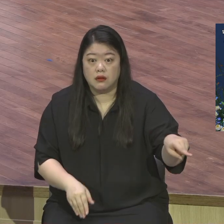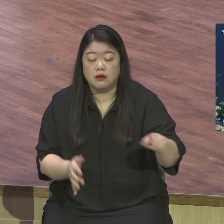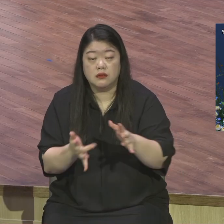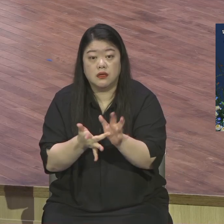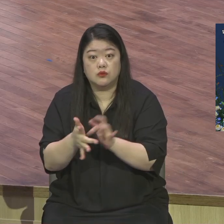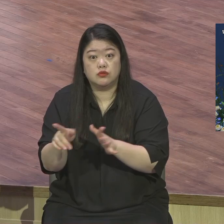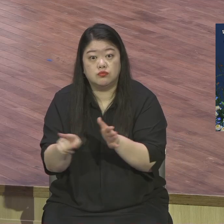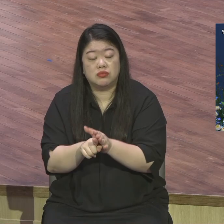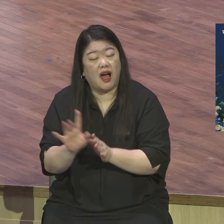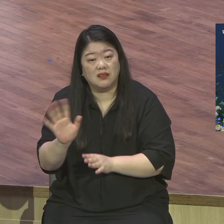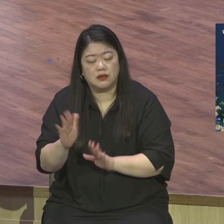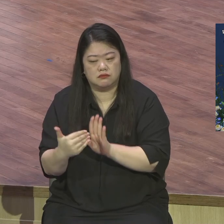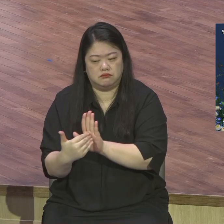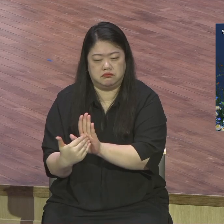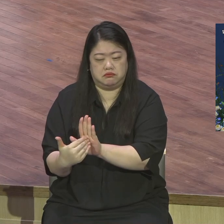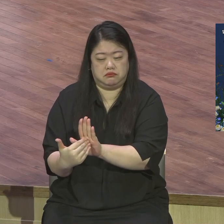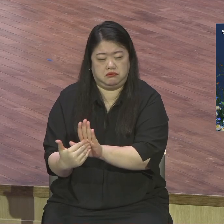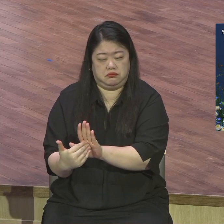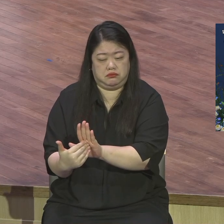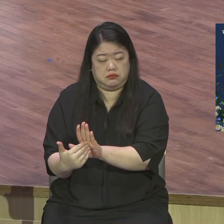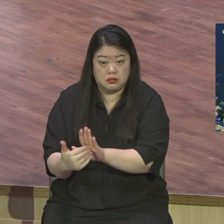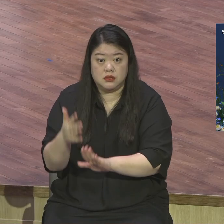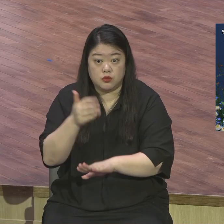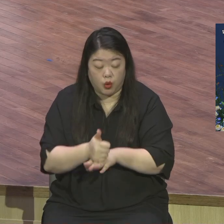못한 꼴 된다니까요.